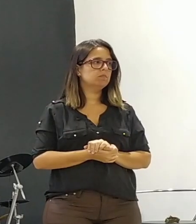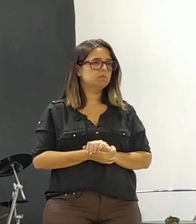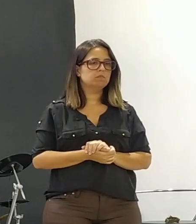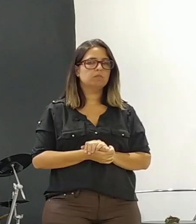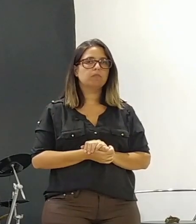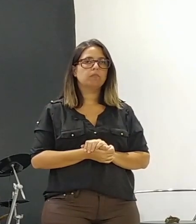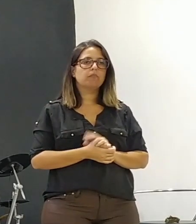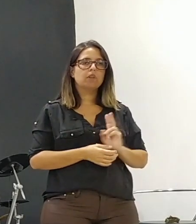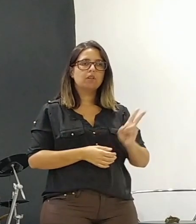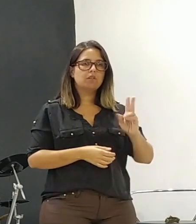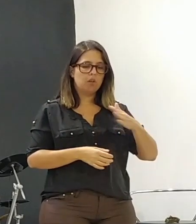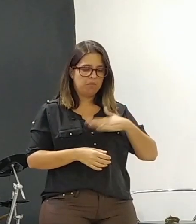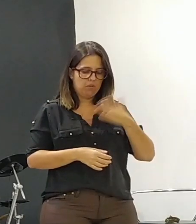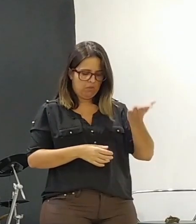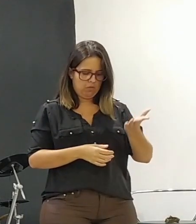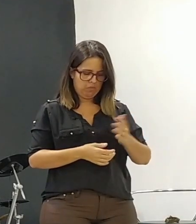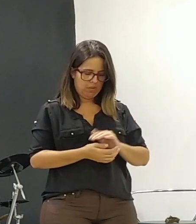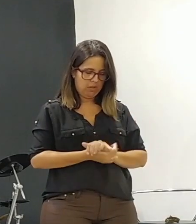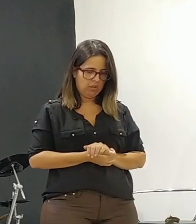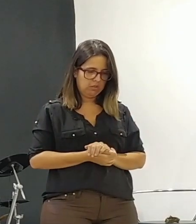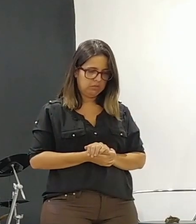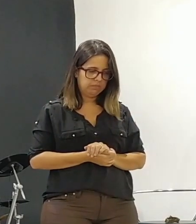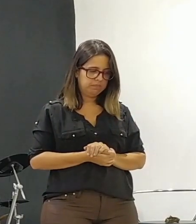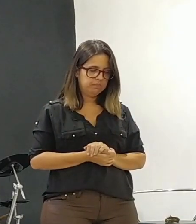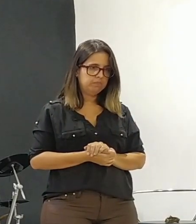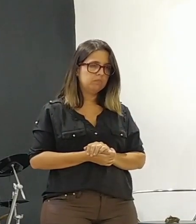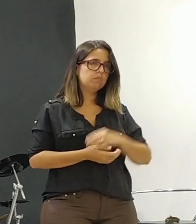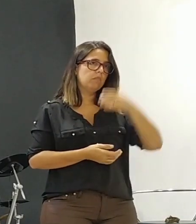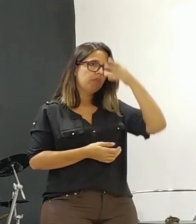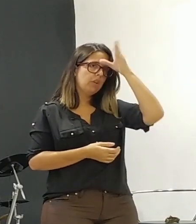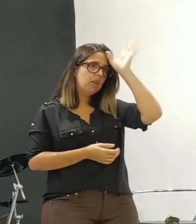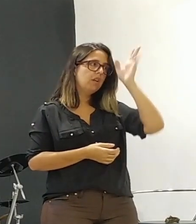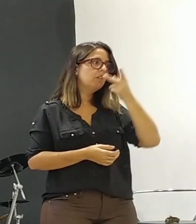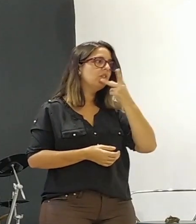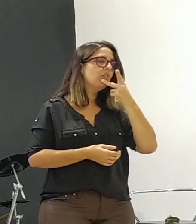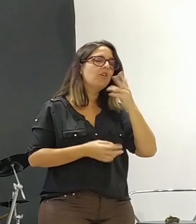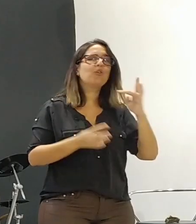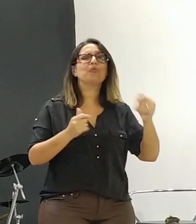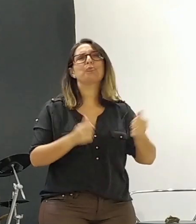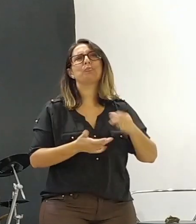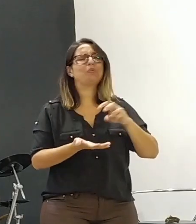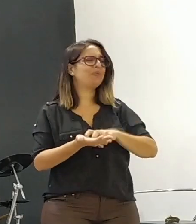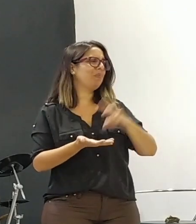faz algo surpreendente na nossa vida, né? O Pedro já falou tudo isso aqui de manhã, mas eu estou